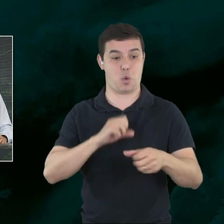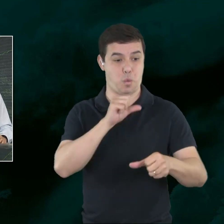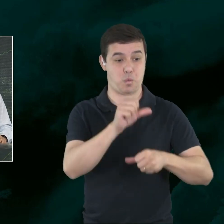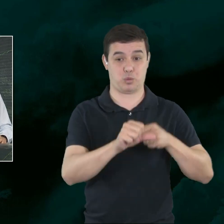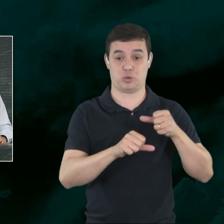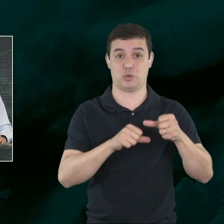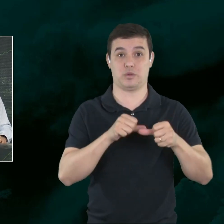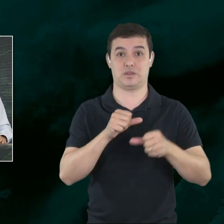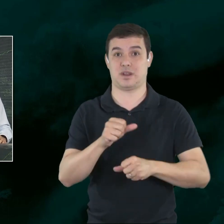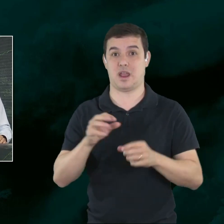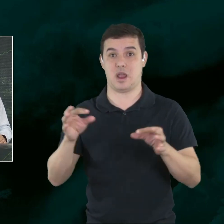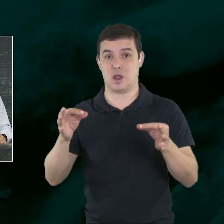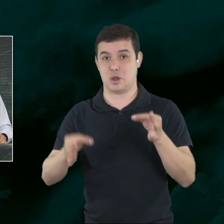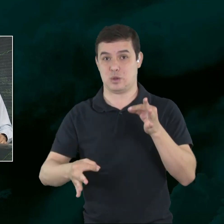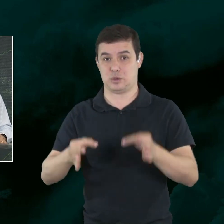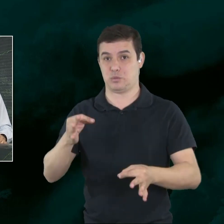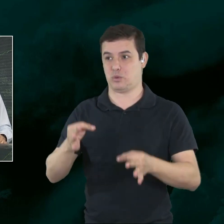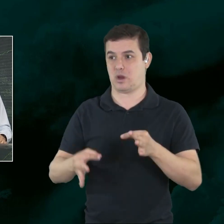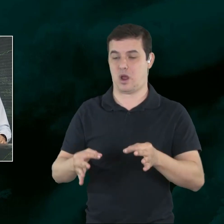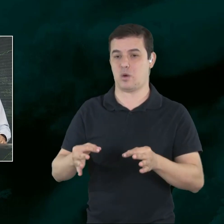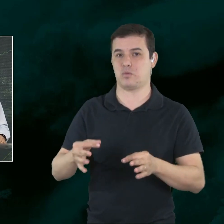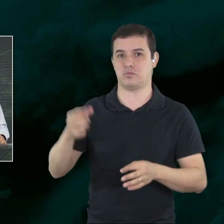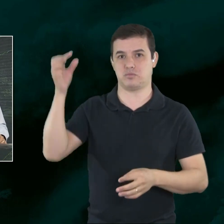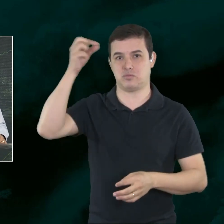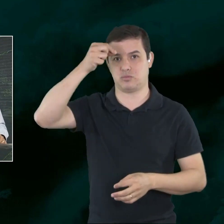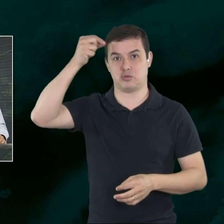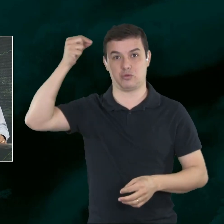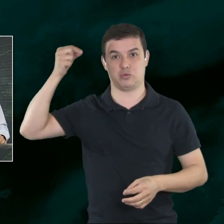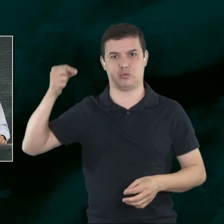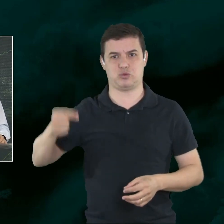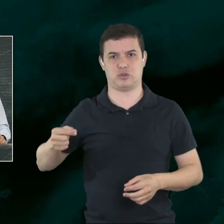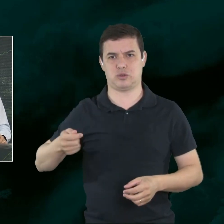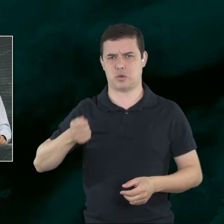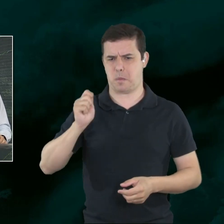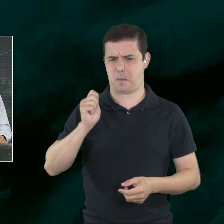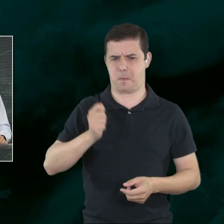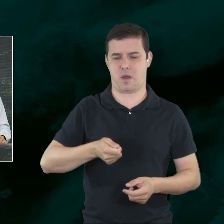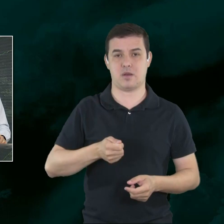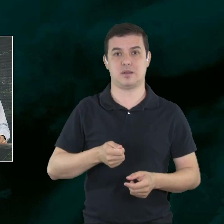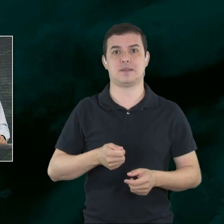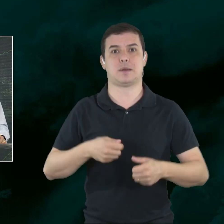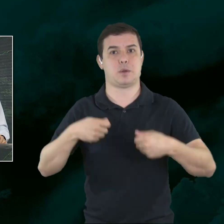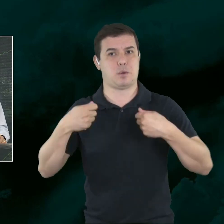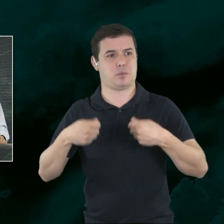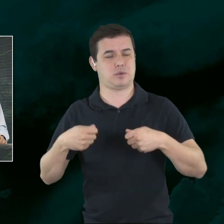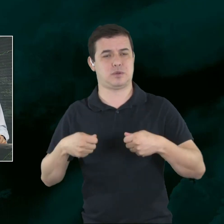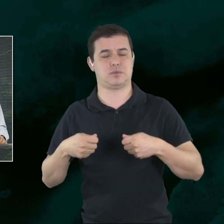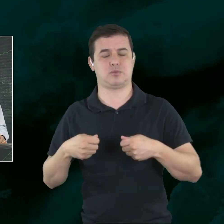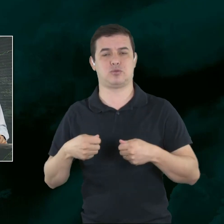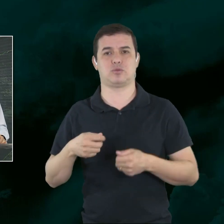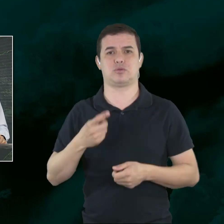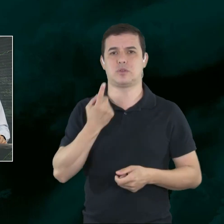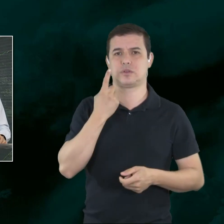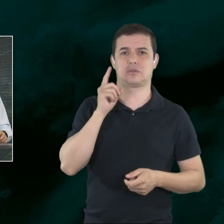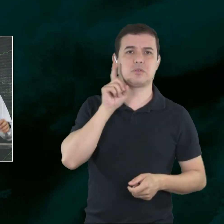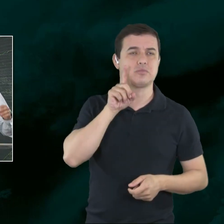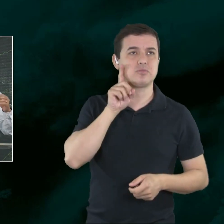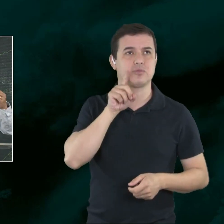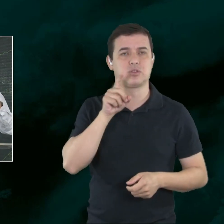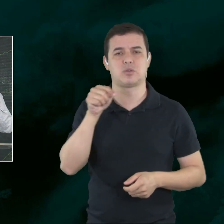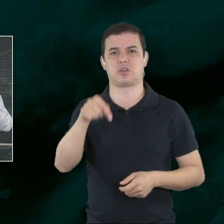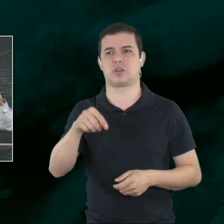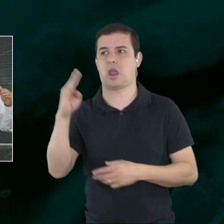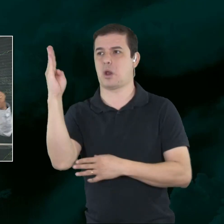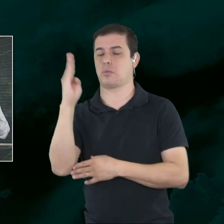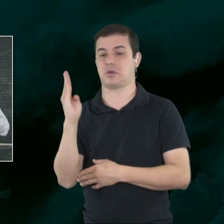em seus julgamentos, até na mais alta corte, né, seja dos Estados Unidos, seja no mundo ocidental,